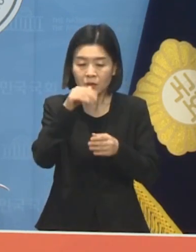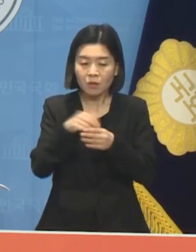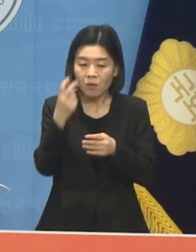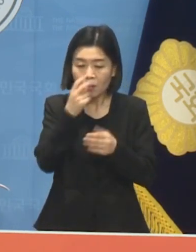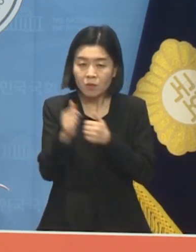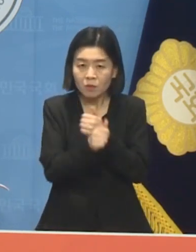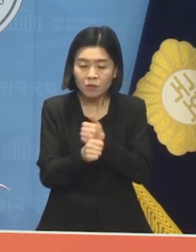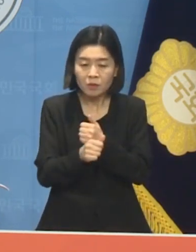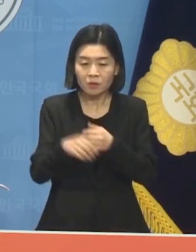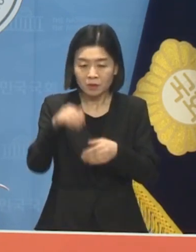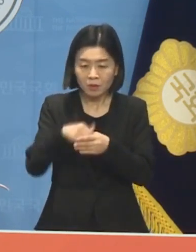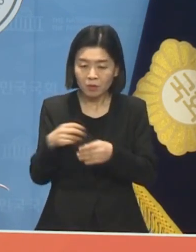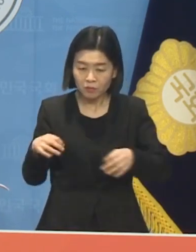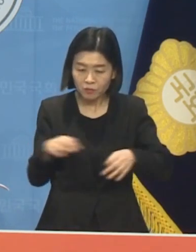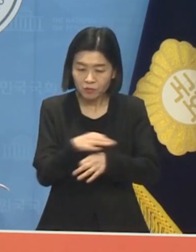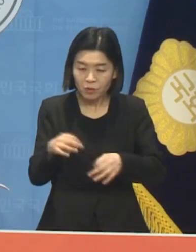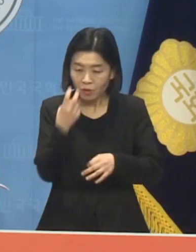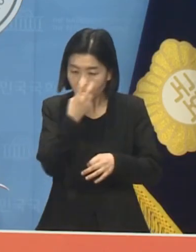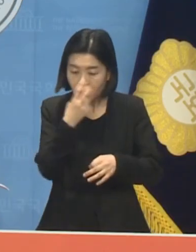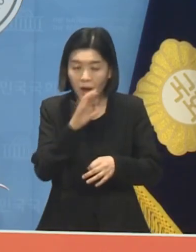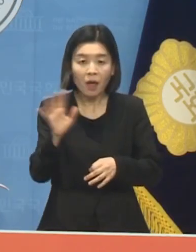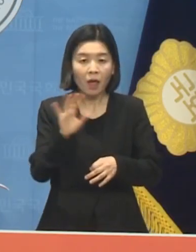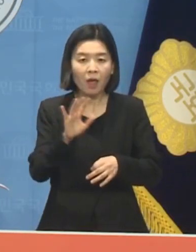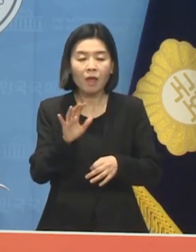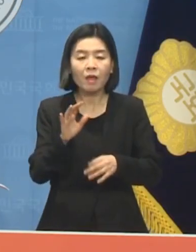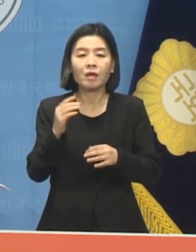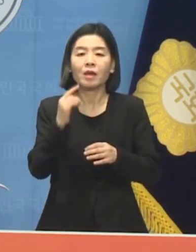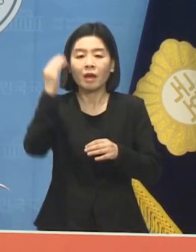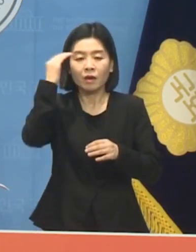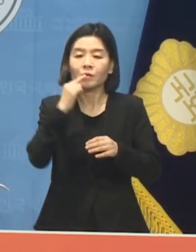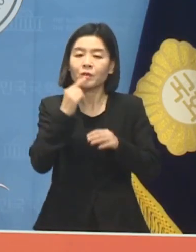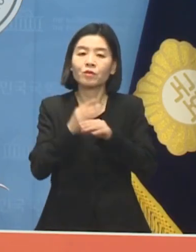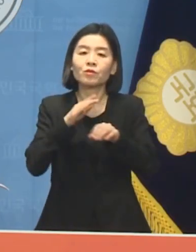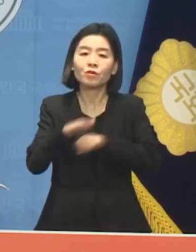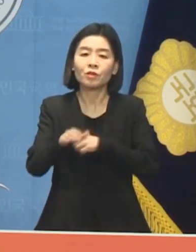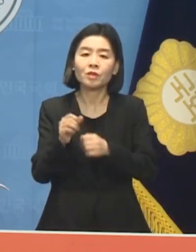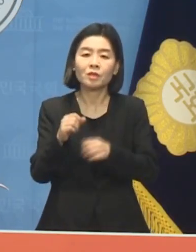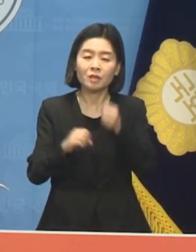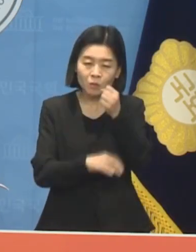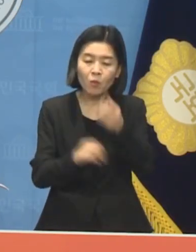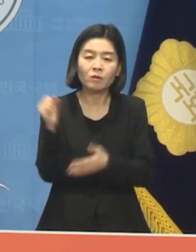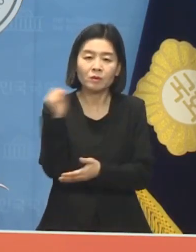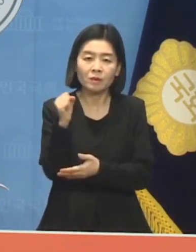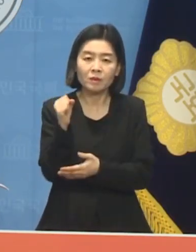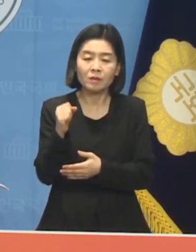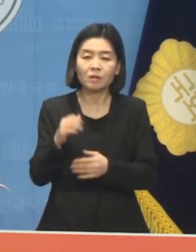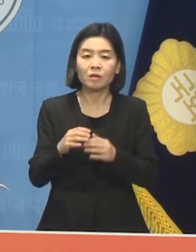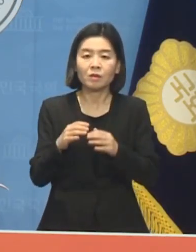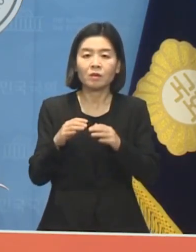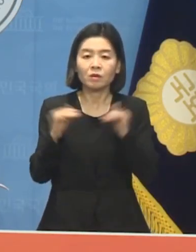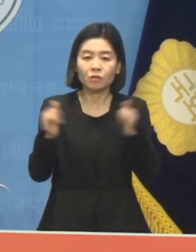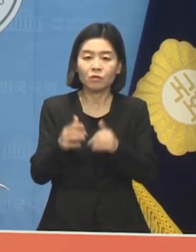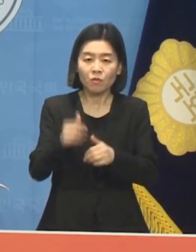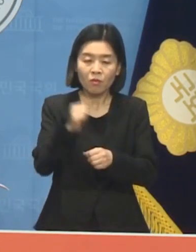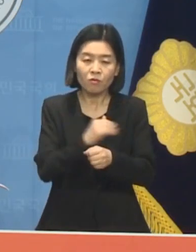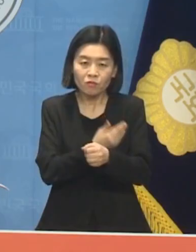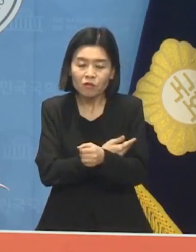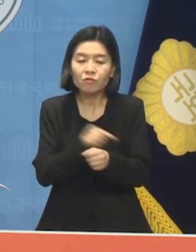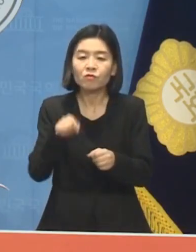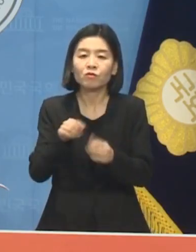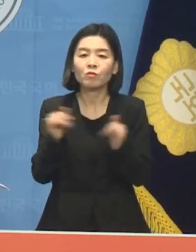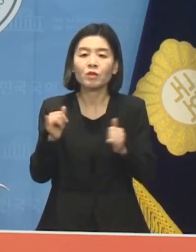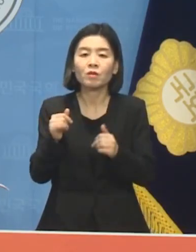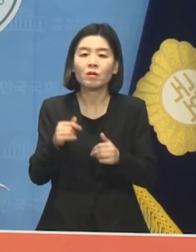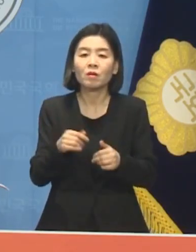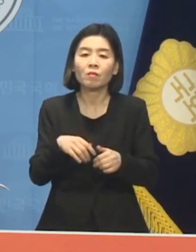거부는 대한민국의 민주주의 근본을 흔들고 주권자인 국민을 우롱하는 행위이다. 국민이